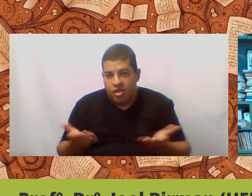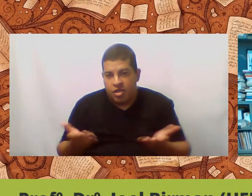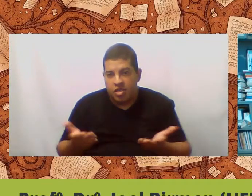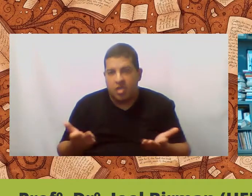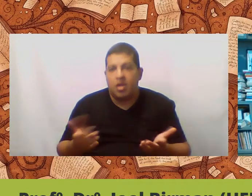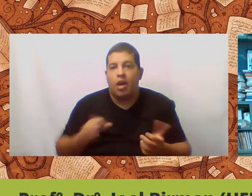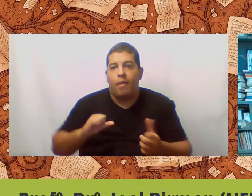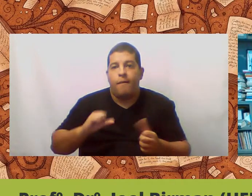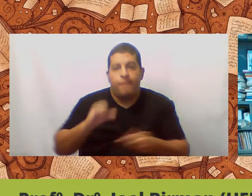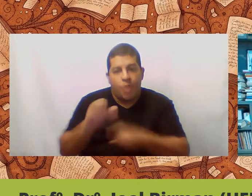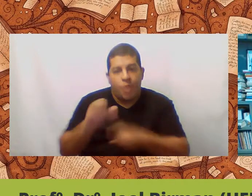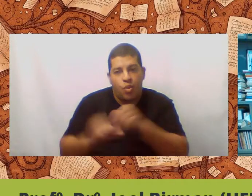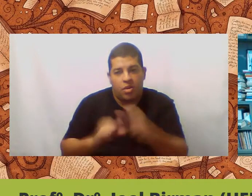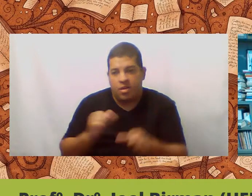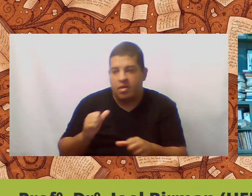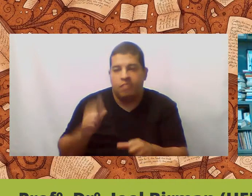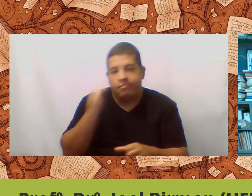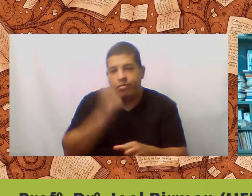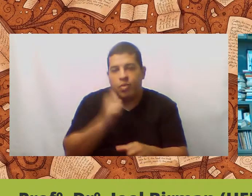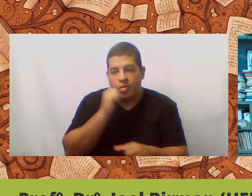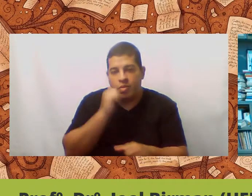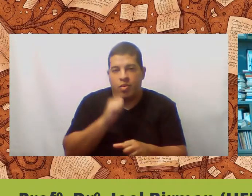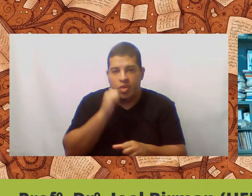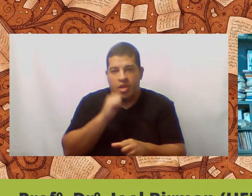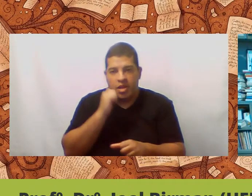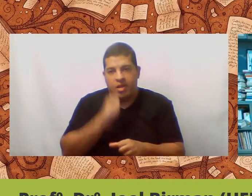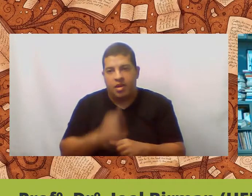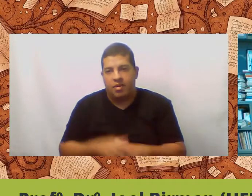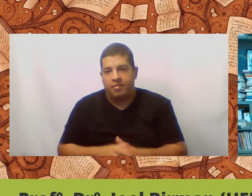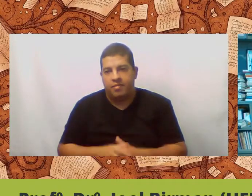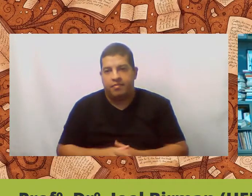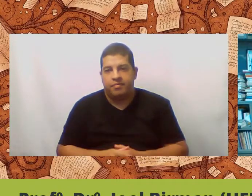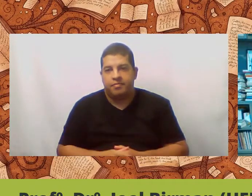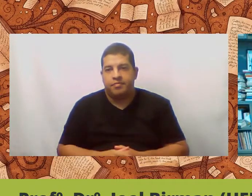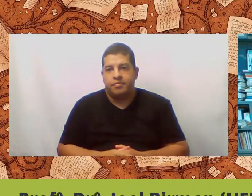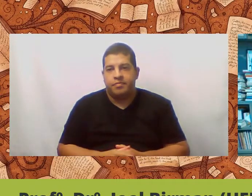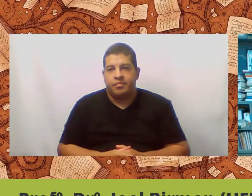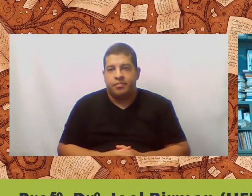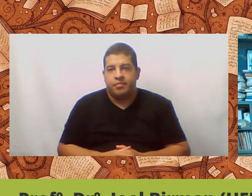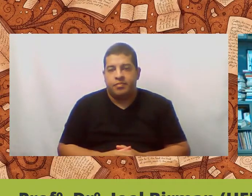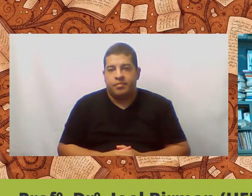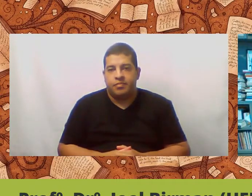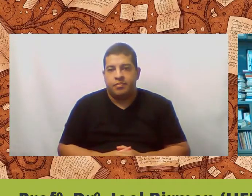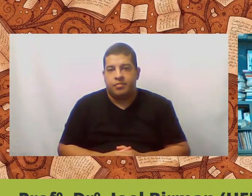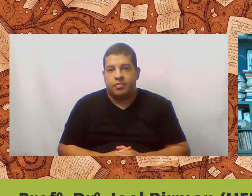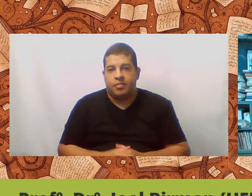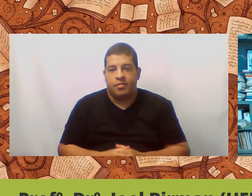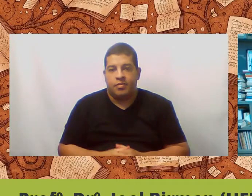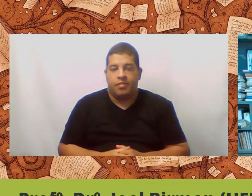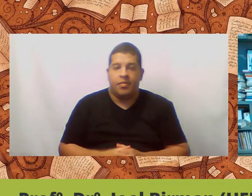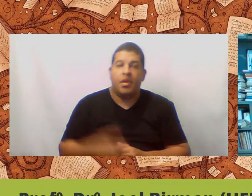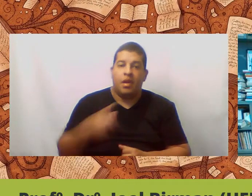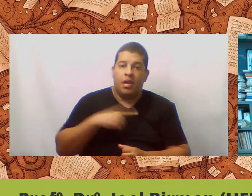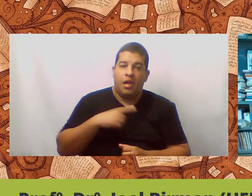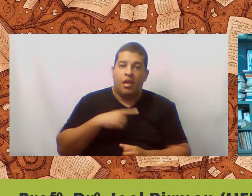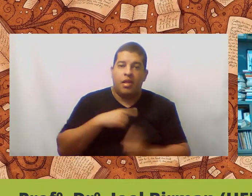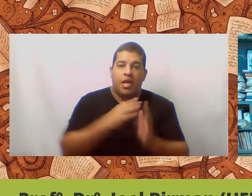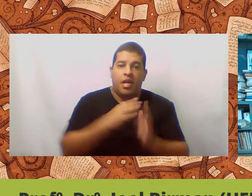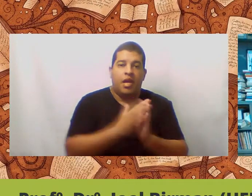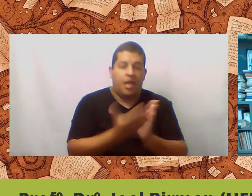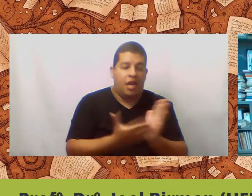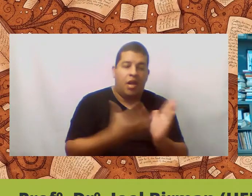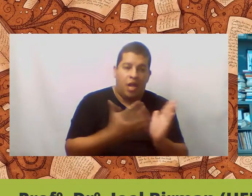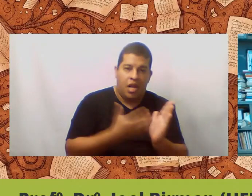pelas mulheres. Em relação a isso, é interessante, eu queria evocar para vocês um título do psicanalista